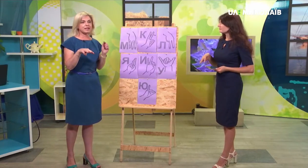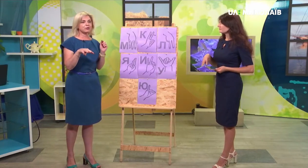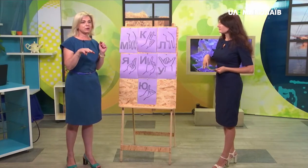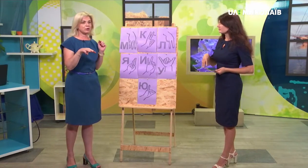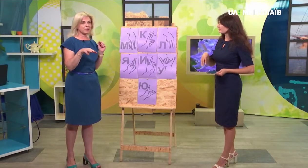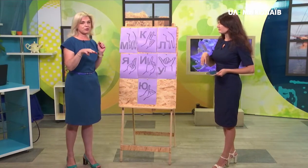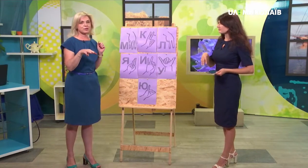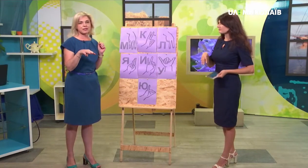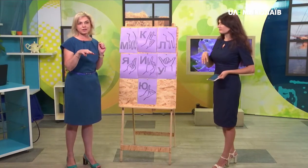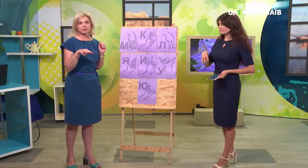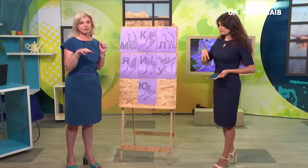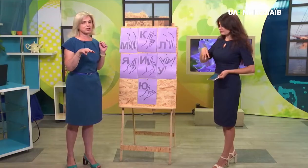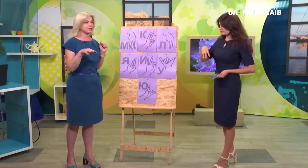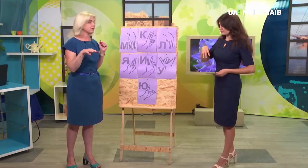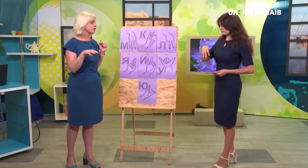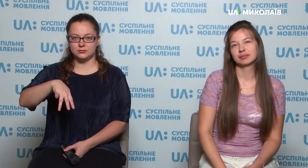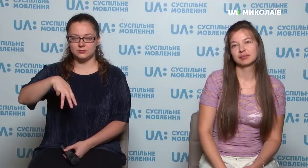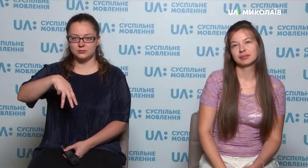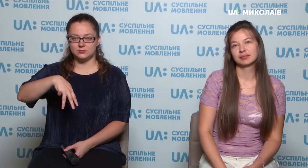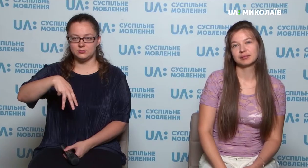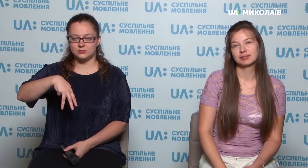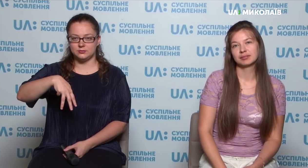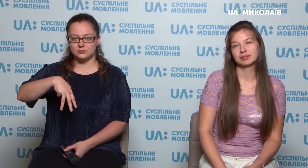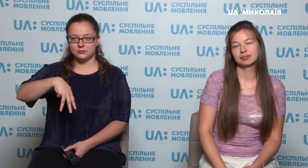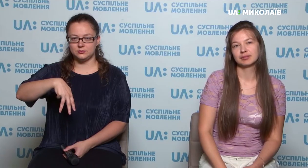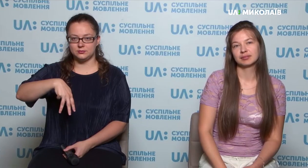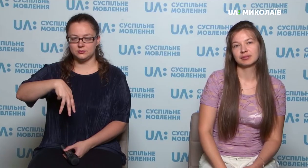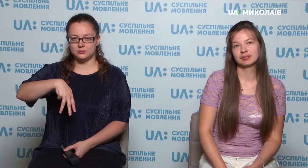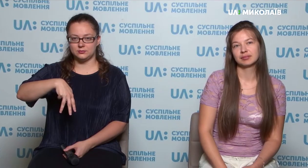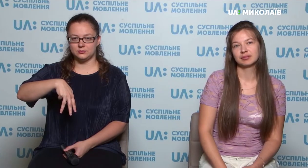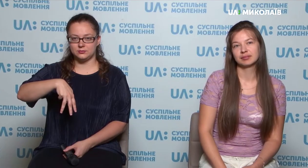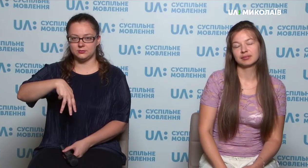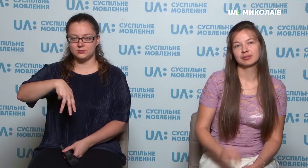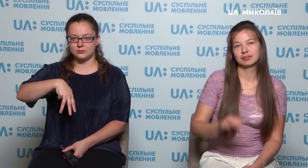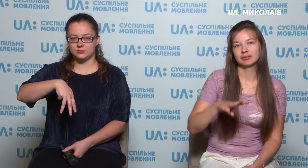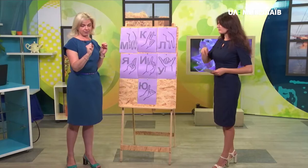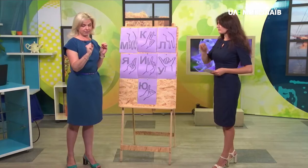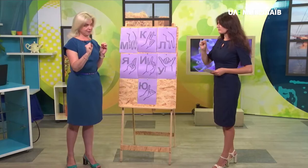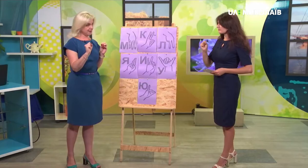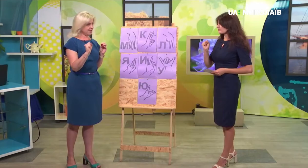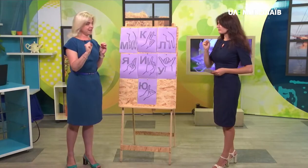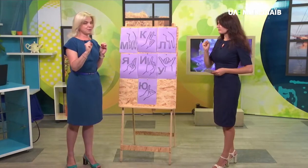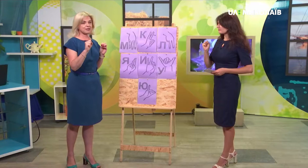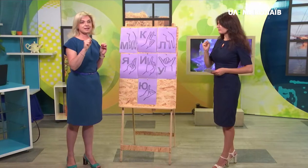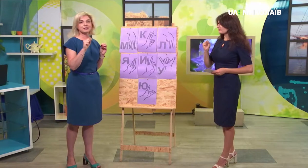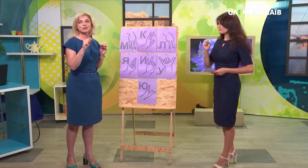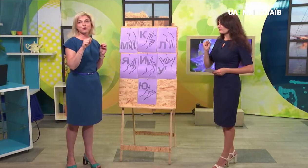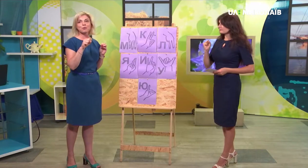до першого заняття ми вивчили вже літеру А, ми можемо скласти склад «ма» і показати слово